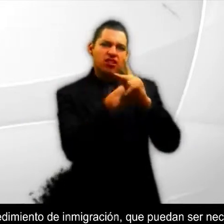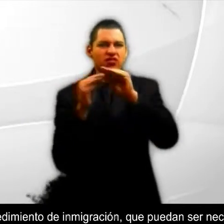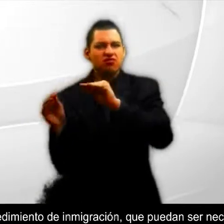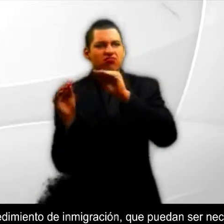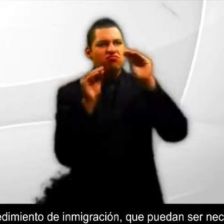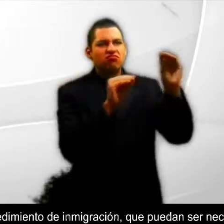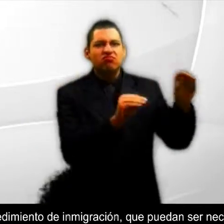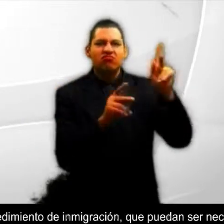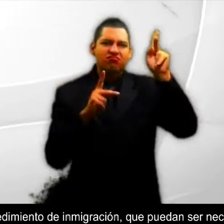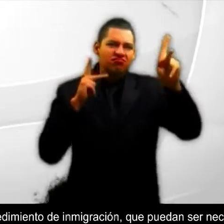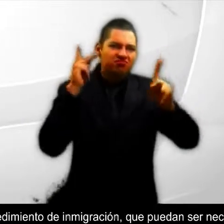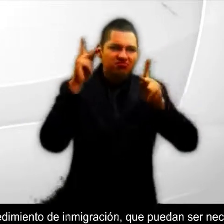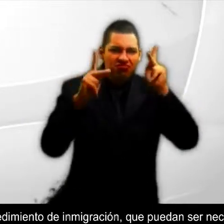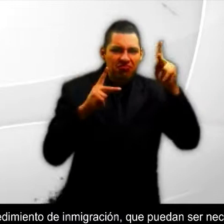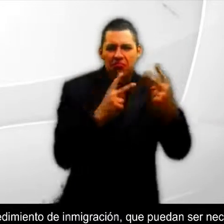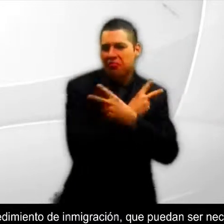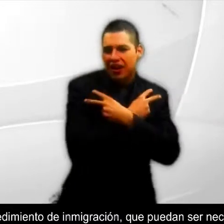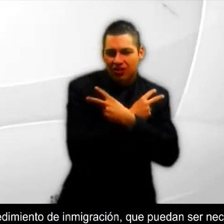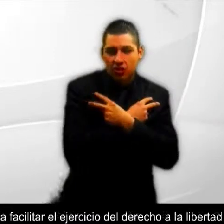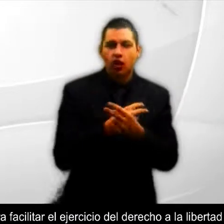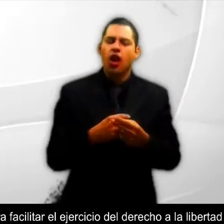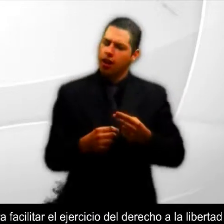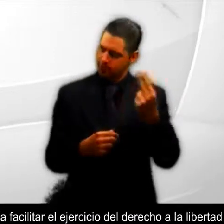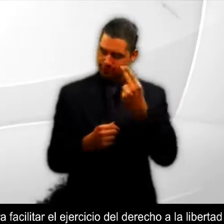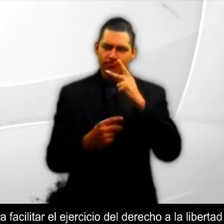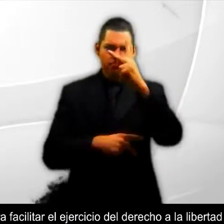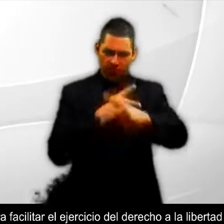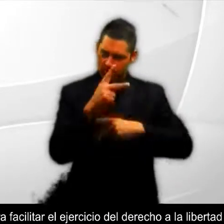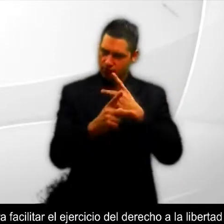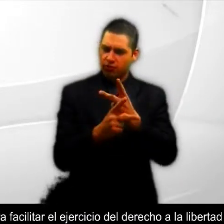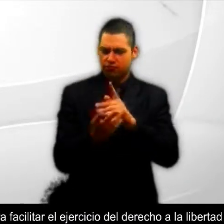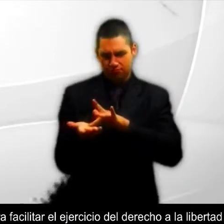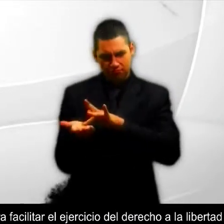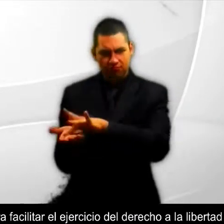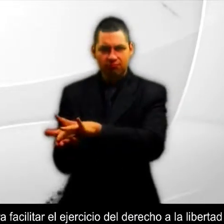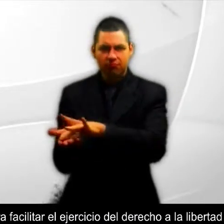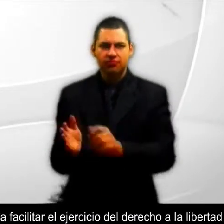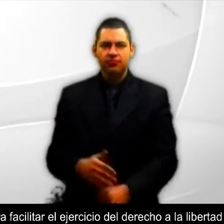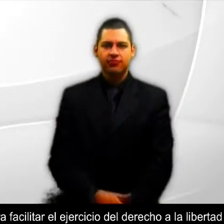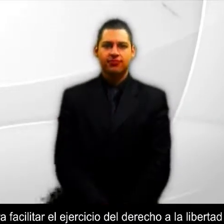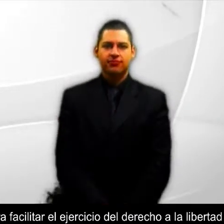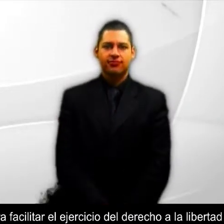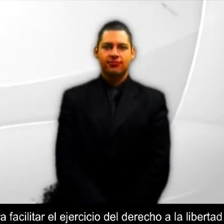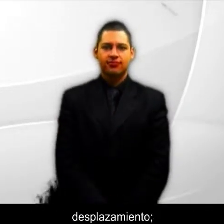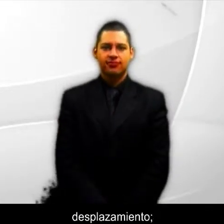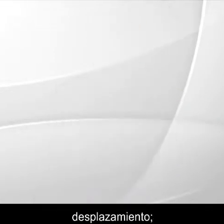inmigración que puedan ser necesarios para facilitar el ejercicio del derecho a la libertad de desplazamiento.